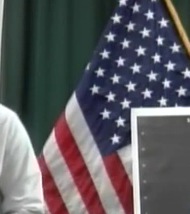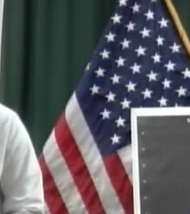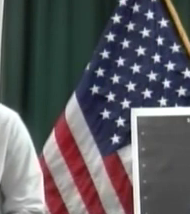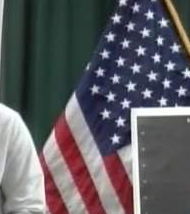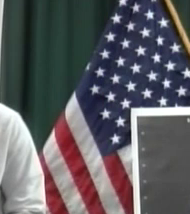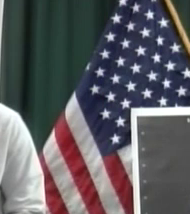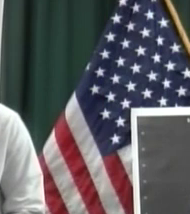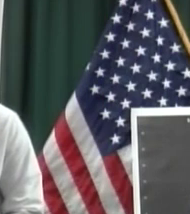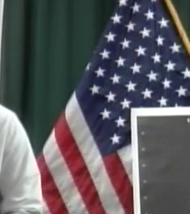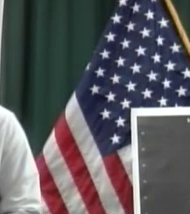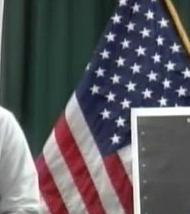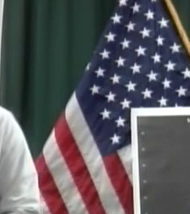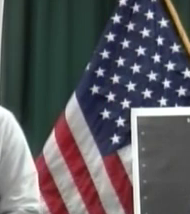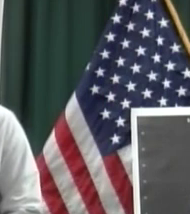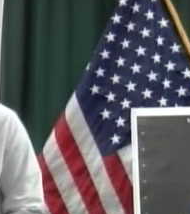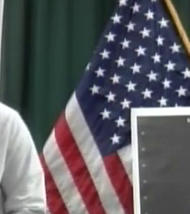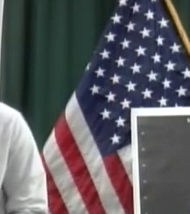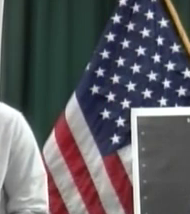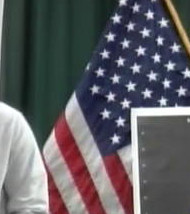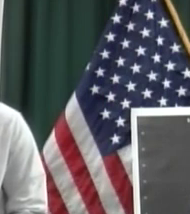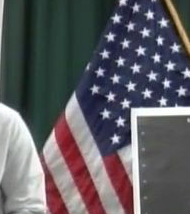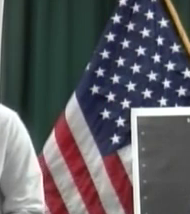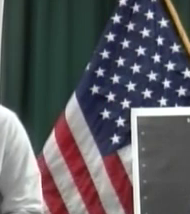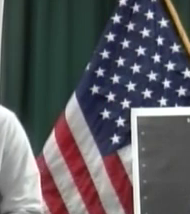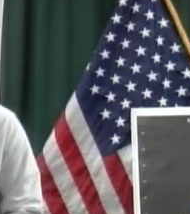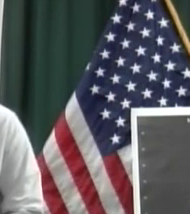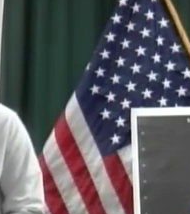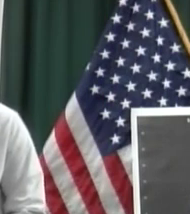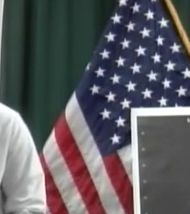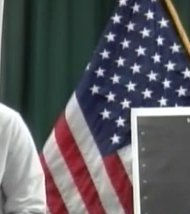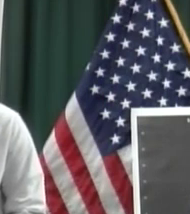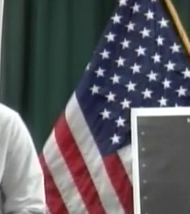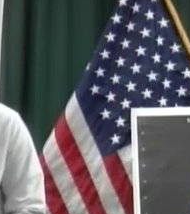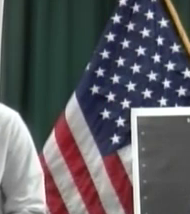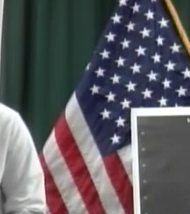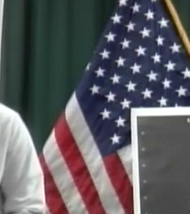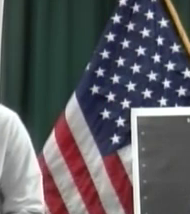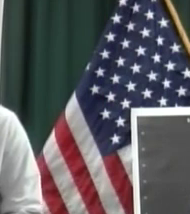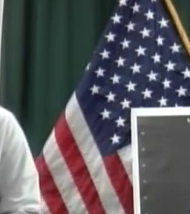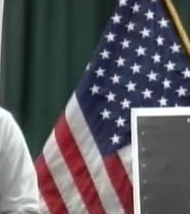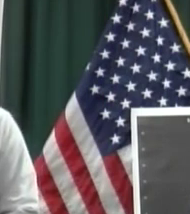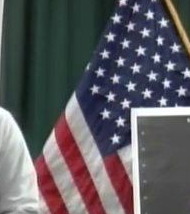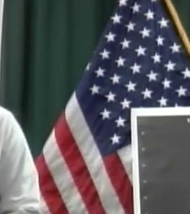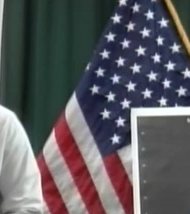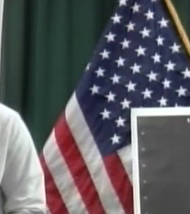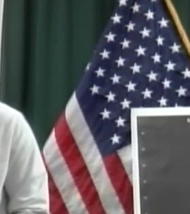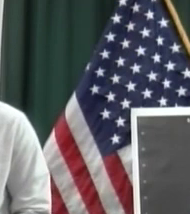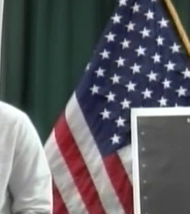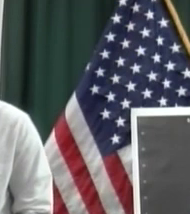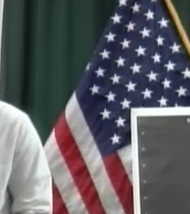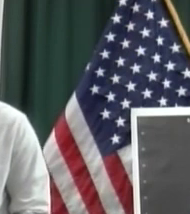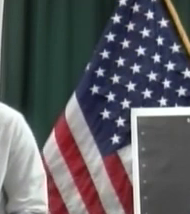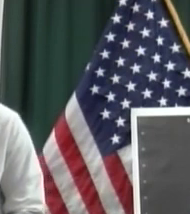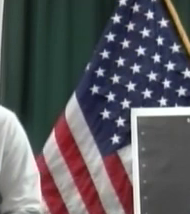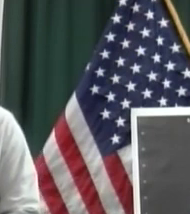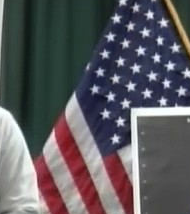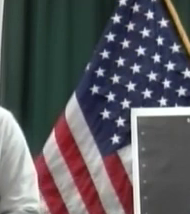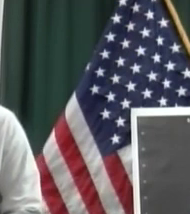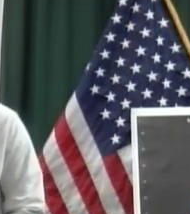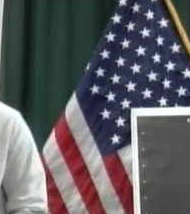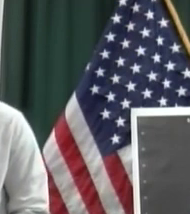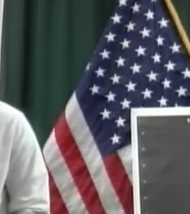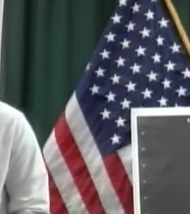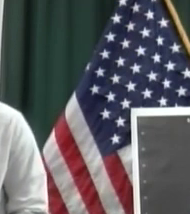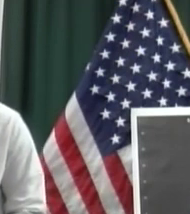y que viven cerca de zonas muy bosques. La orden estará puesto por 7 días y después se